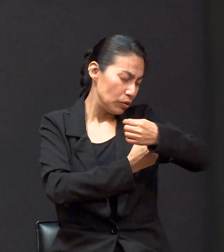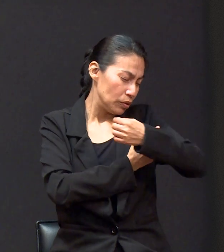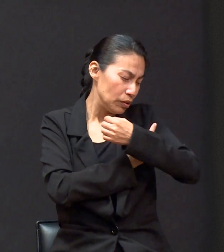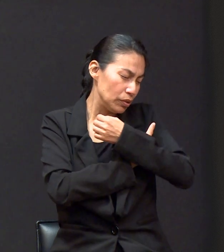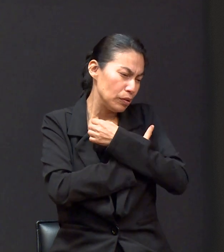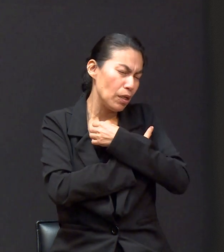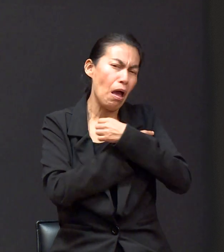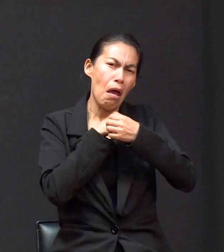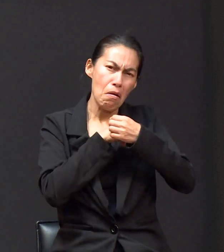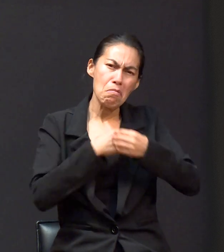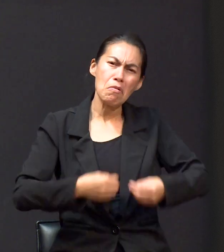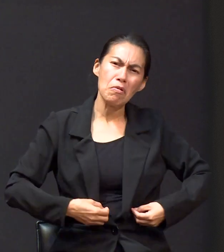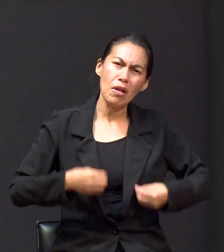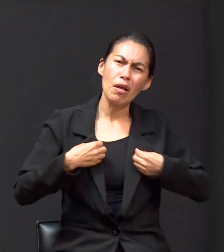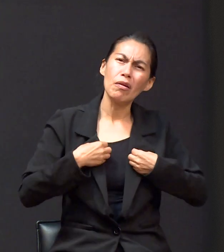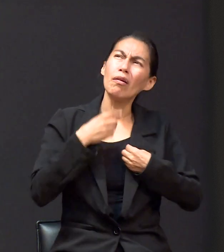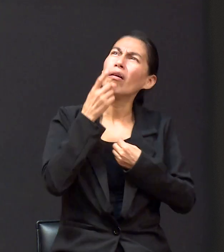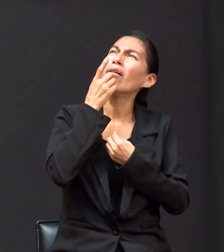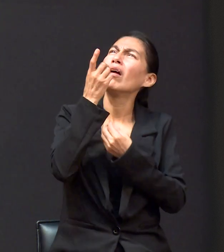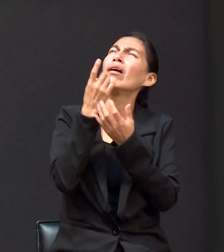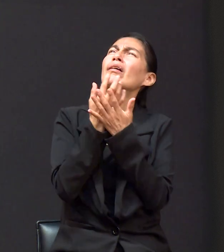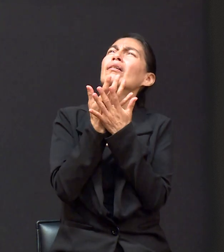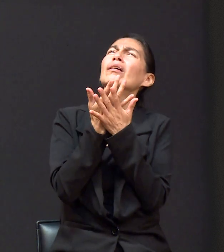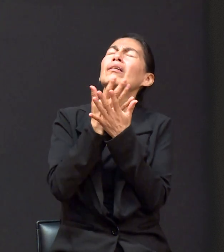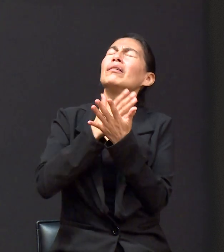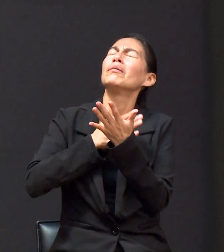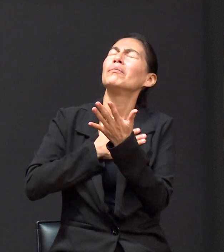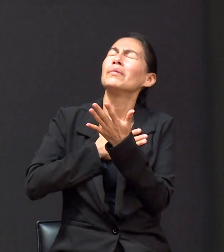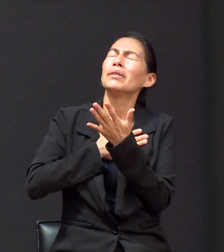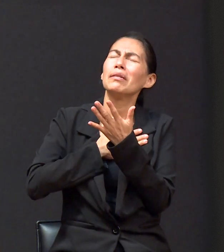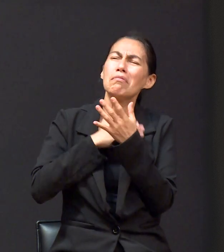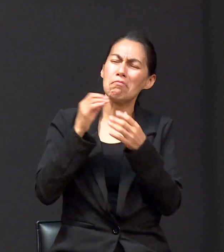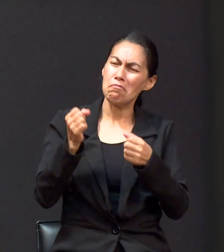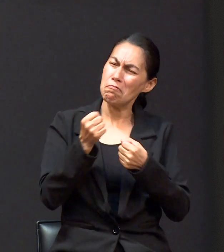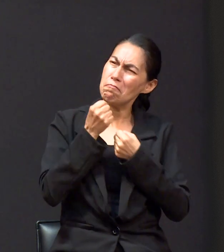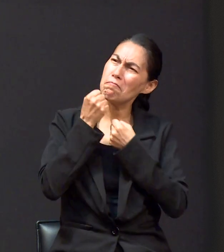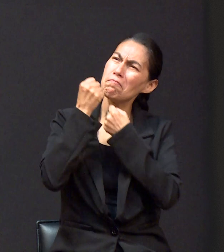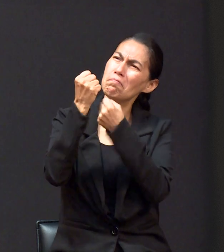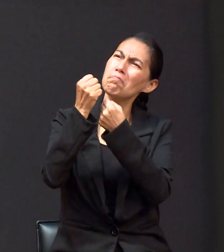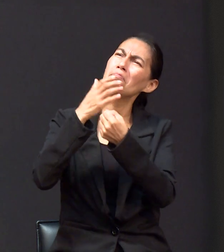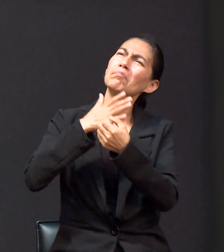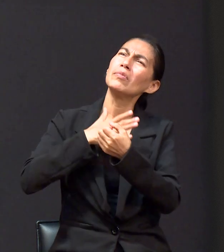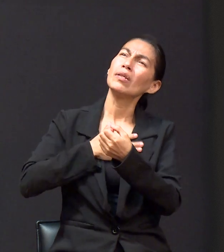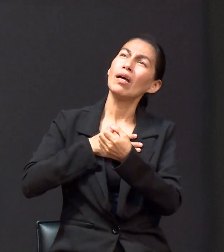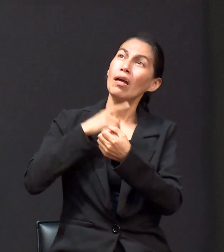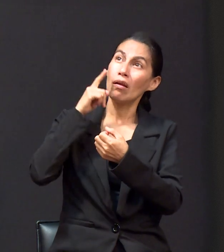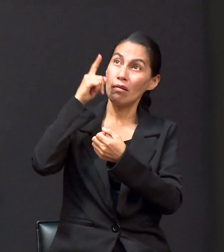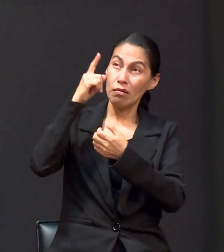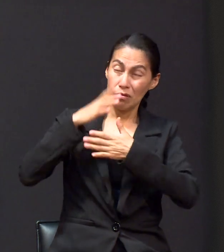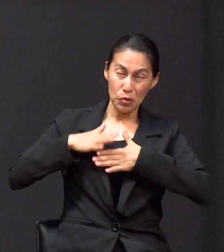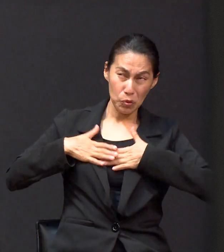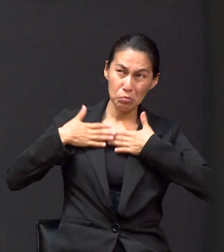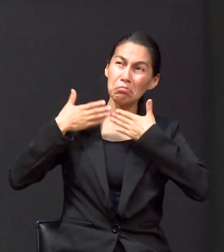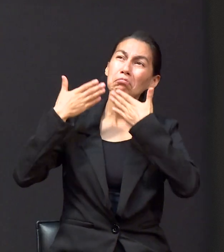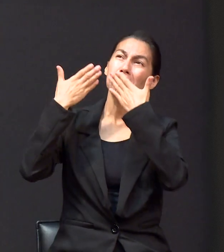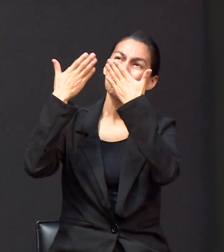sombra del Omnipotente. Y diré yo a Jehová, esperanza mía y castillo mío, mi Dios en quien confiaré.